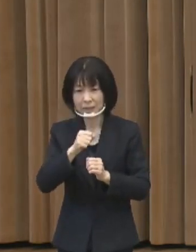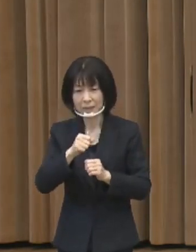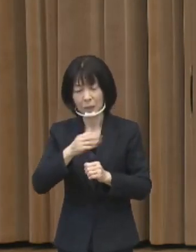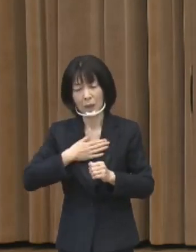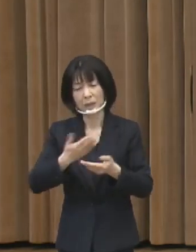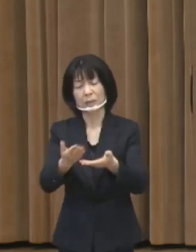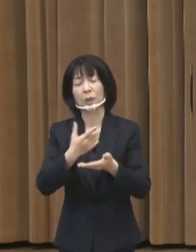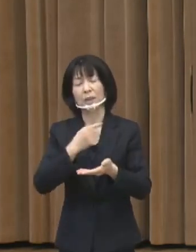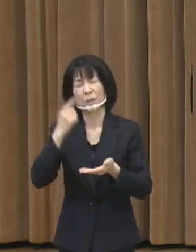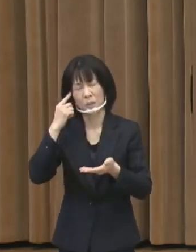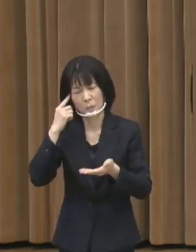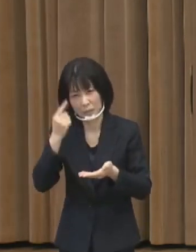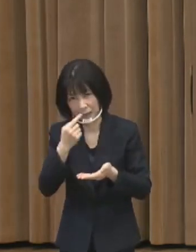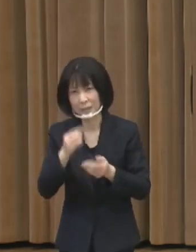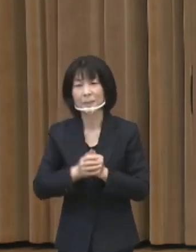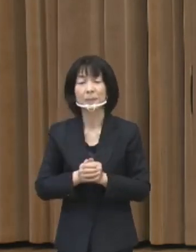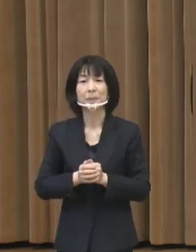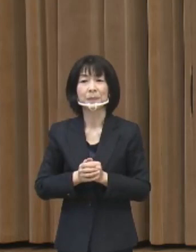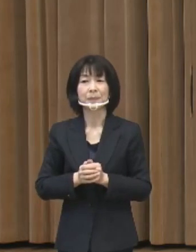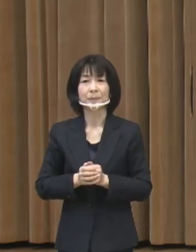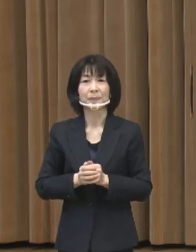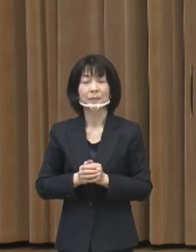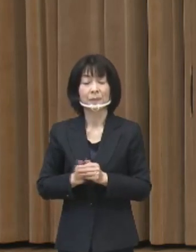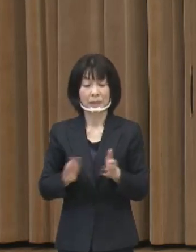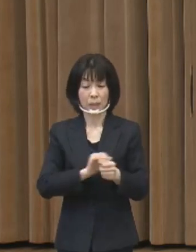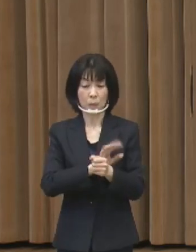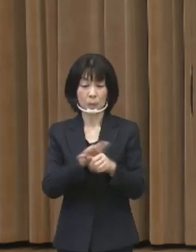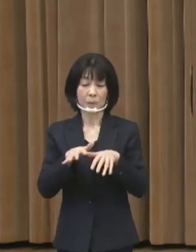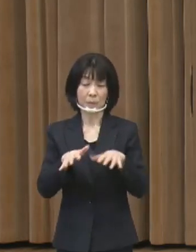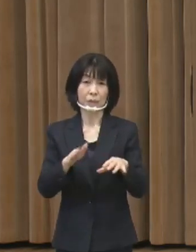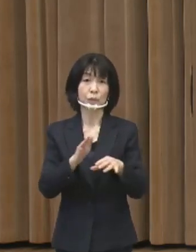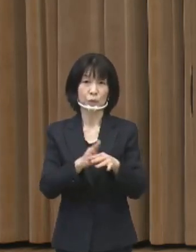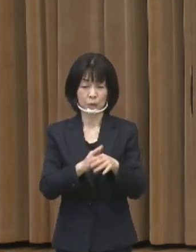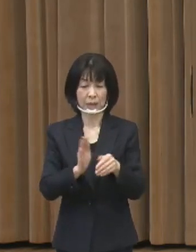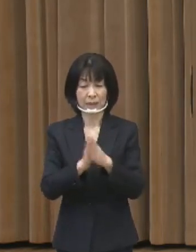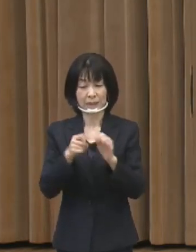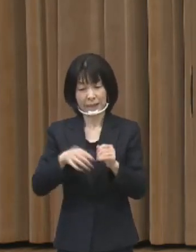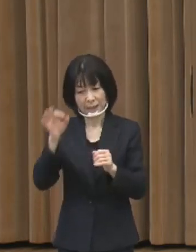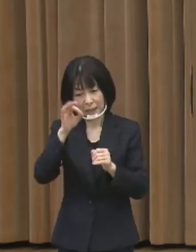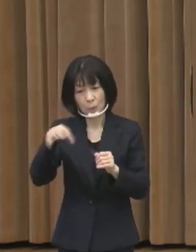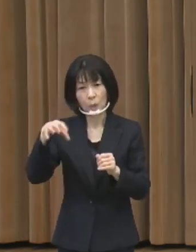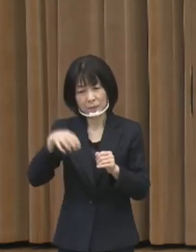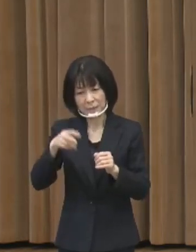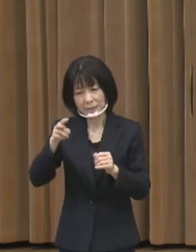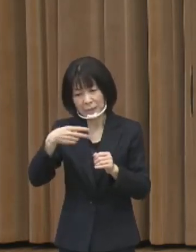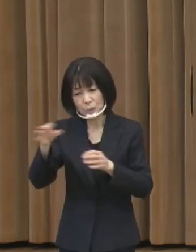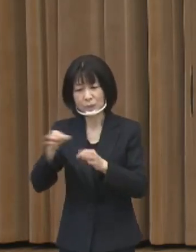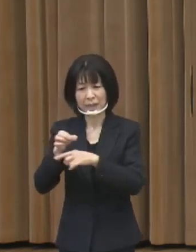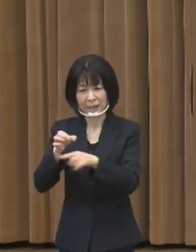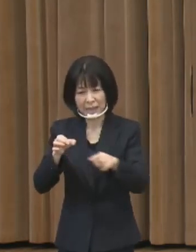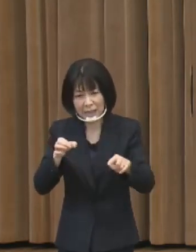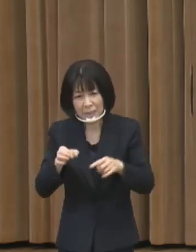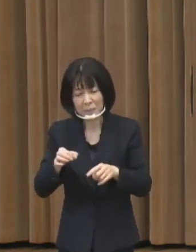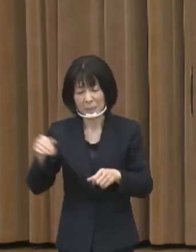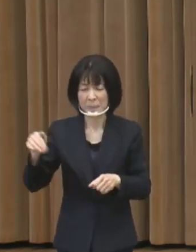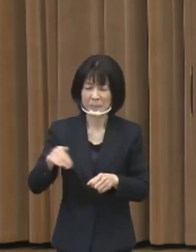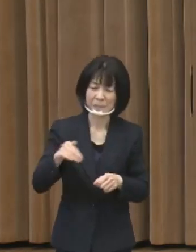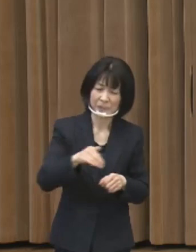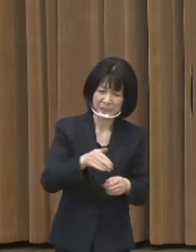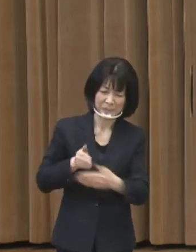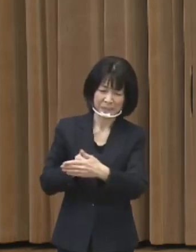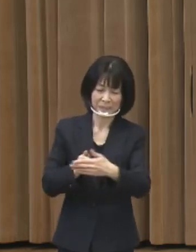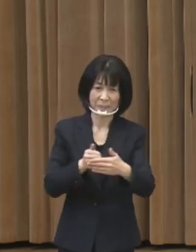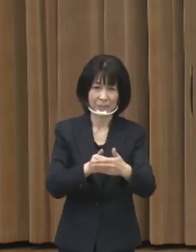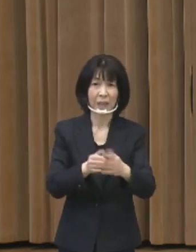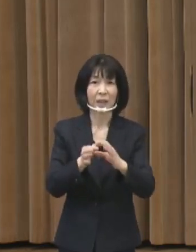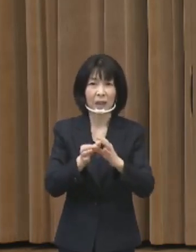いりました。で、またコロナ禍で県内の観光地や飲食店も打撃を受けているので、なんとかしてこのゴールデンウィ